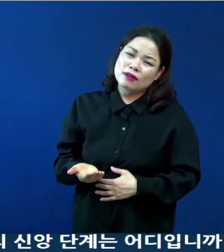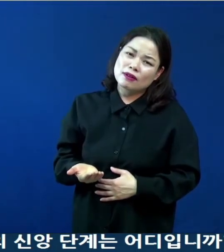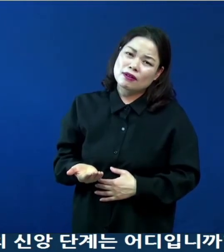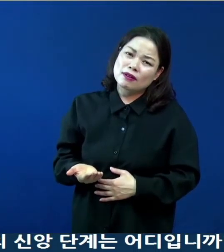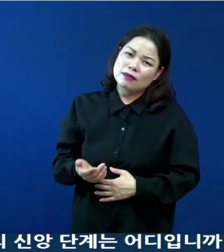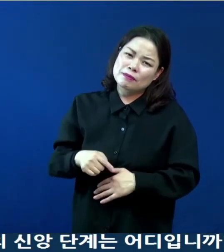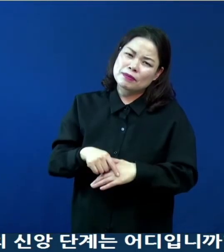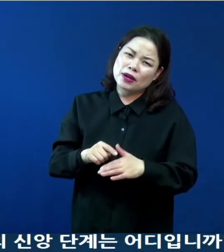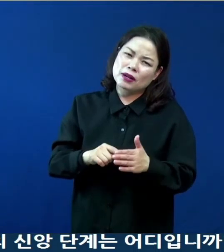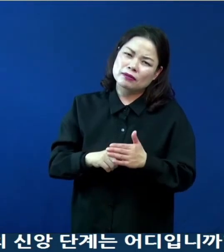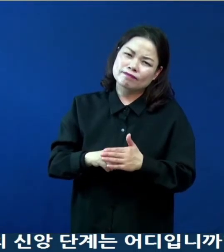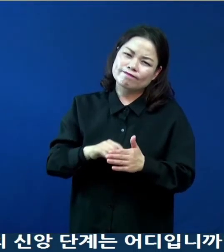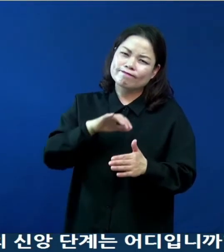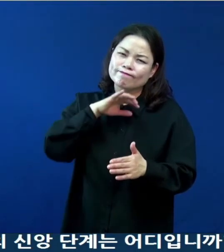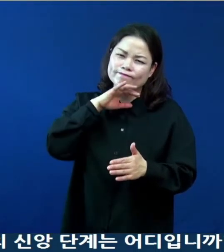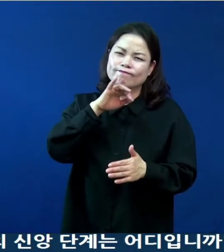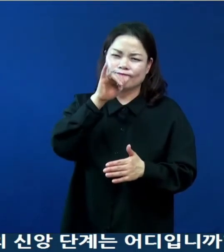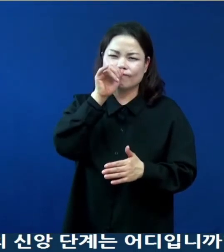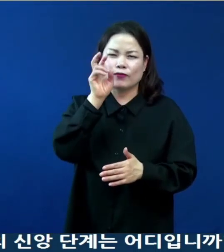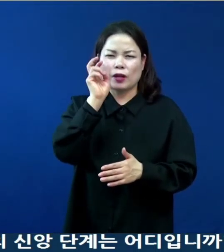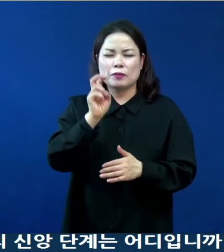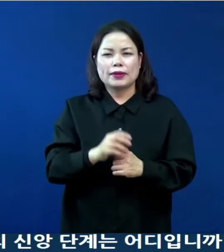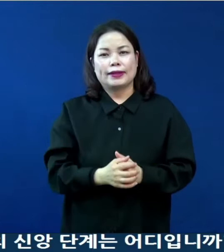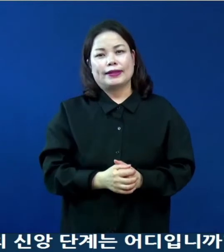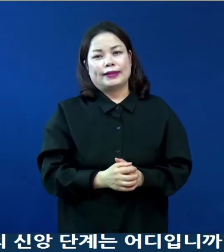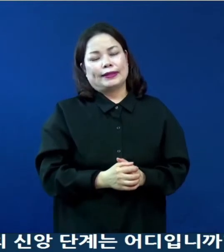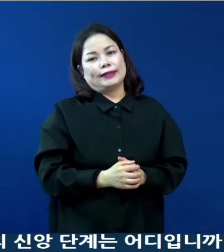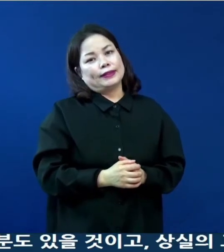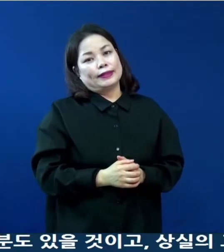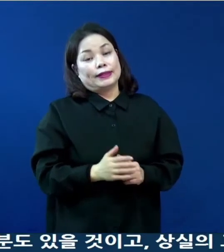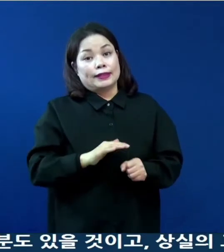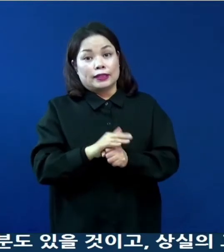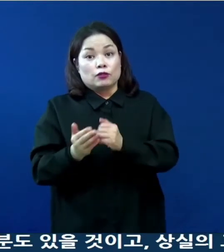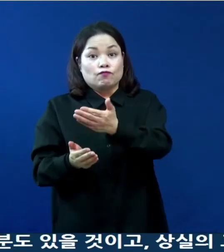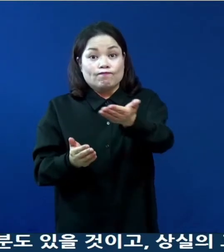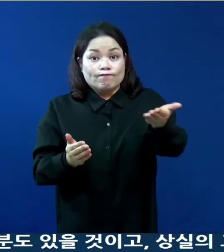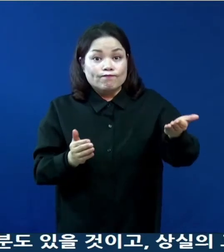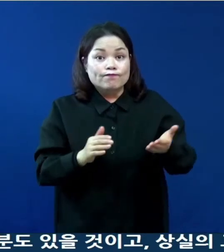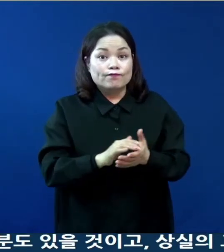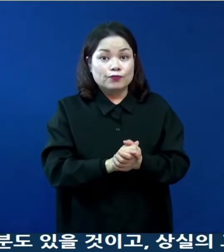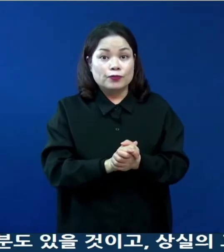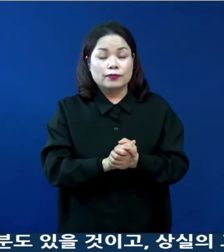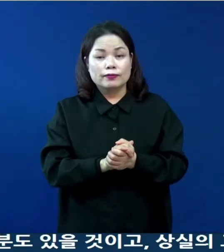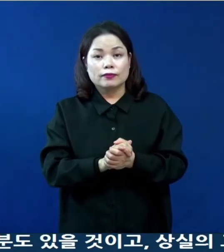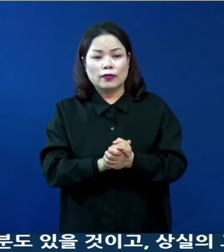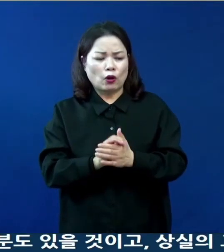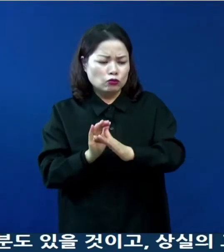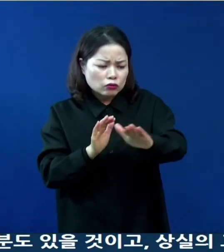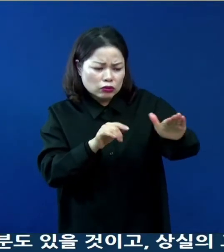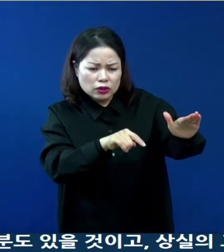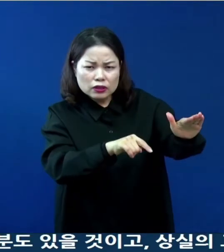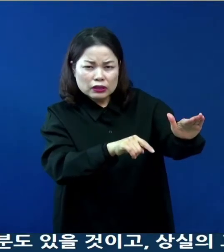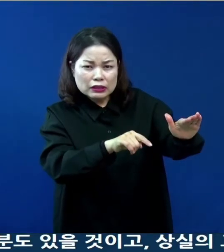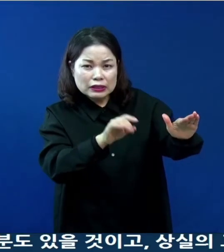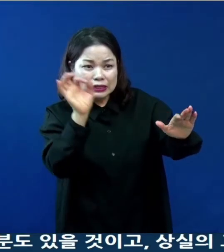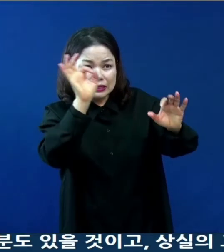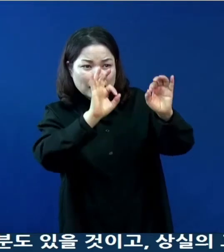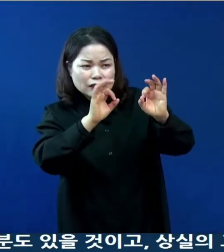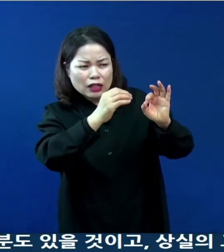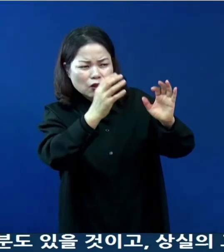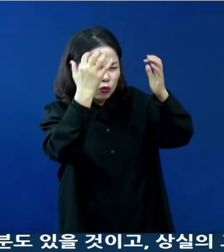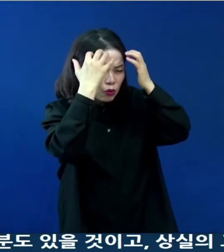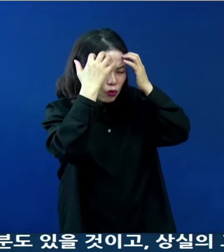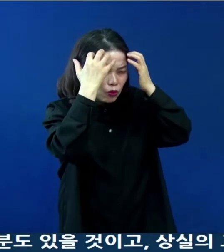그러한 마음을 가지신 분도 있을 줄 압니다. 사랑하는 성도 여러분, 우리는 찾아오는 고난